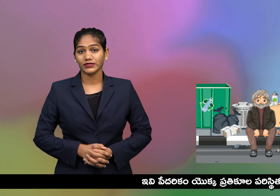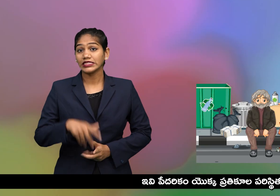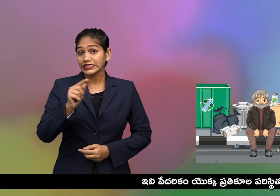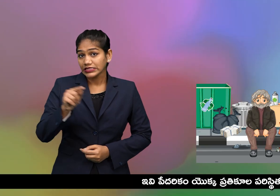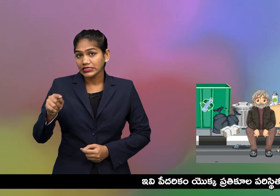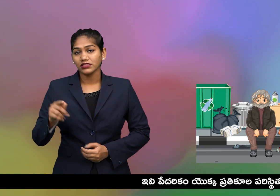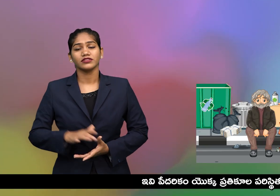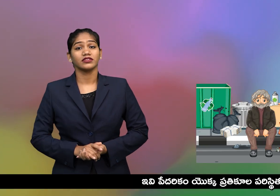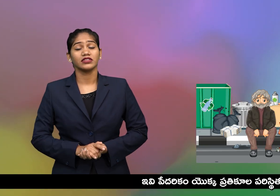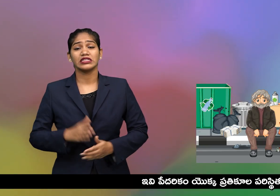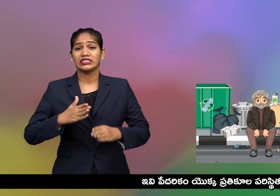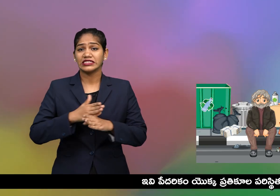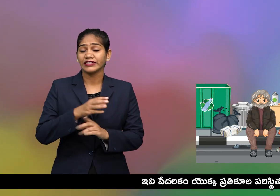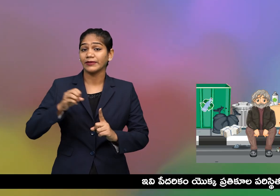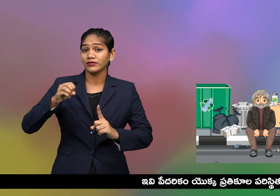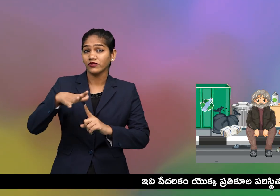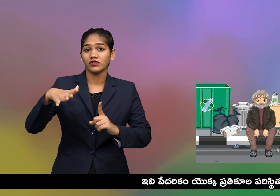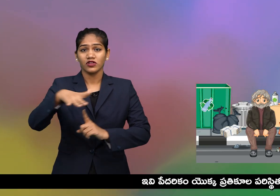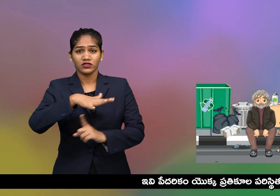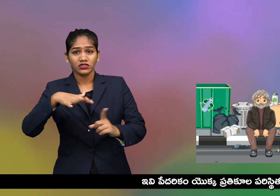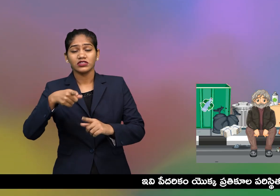ఇవి గ్రామీణ ప్రాంతాలలో పేదరికం